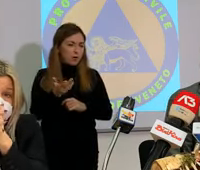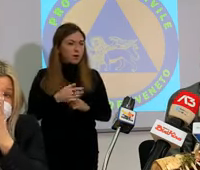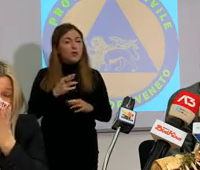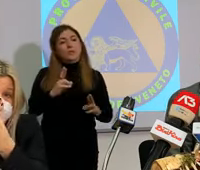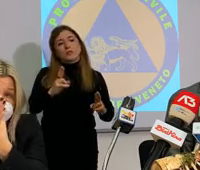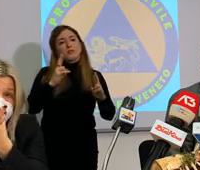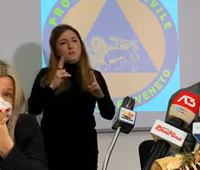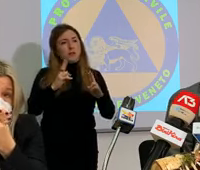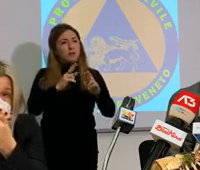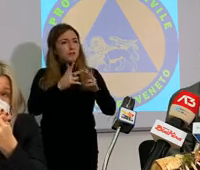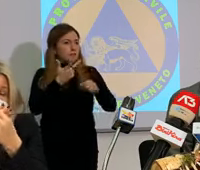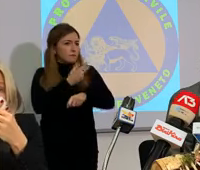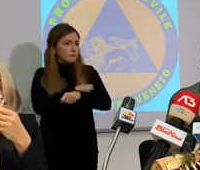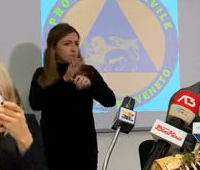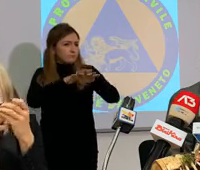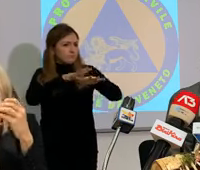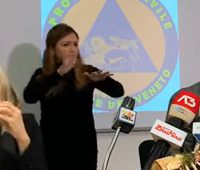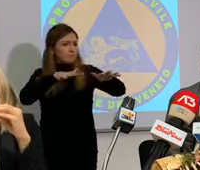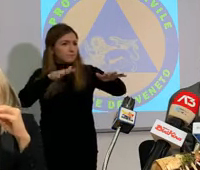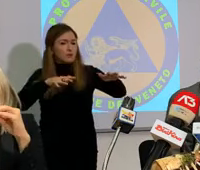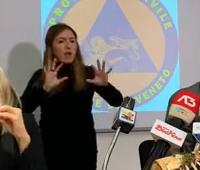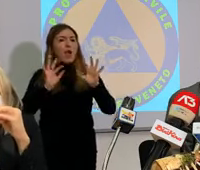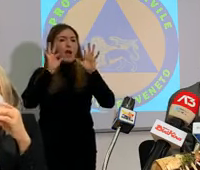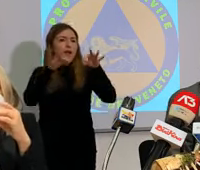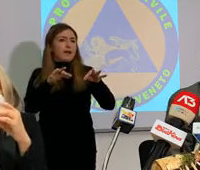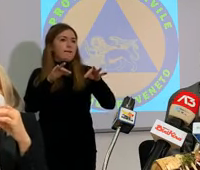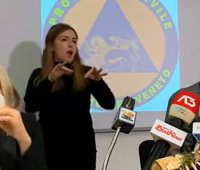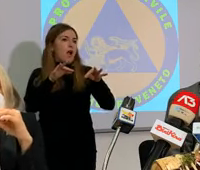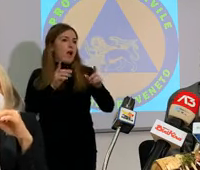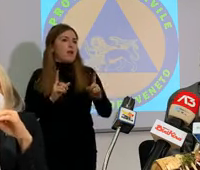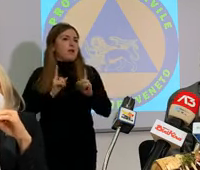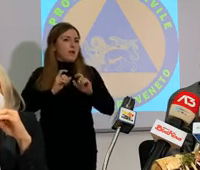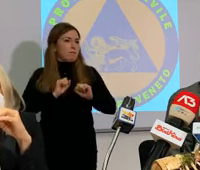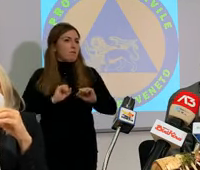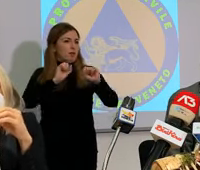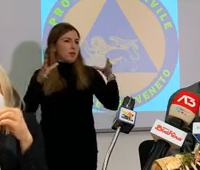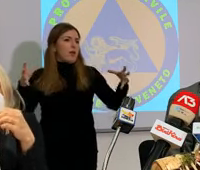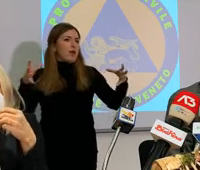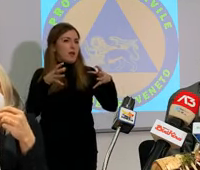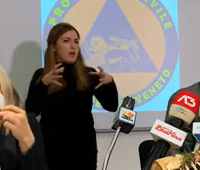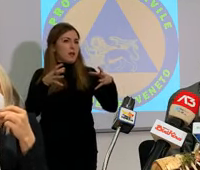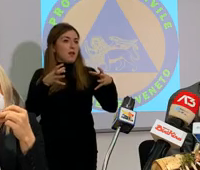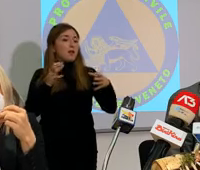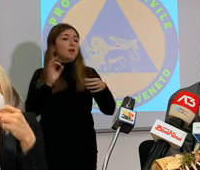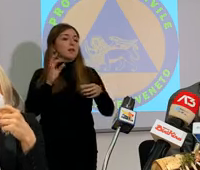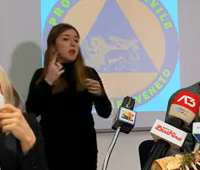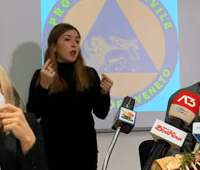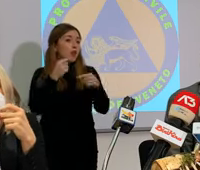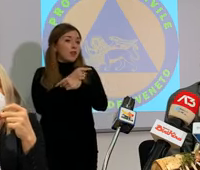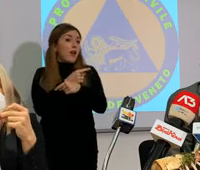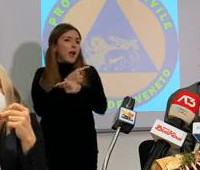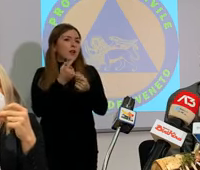se tale per cui si raggiungerà immunità di grecia perché se altrimenti un problema vuol dire che virus continuerà a circolare fare danni ma